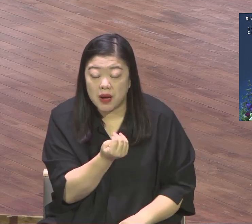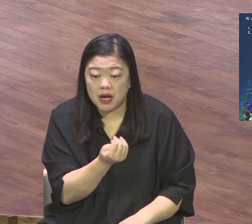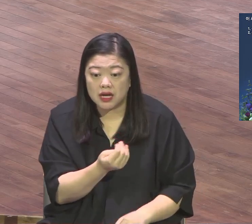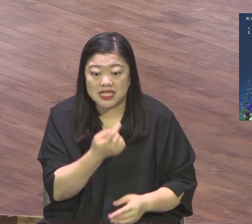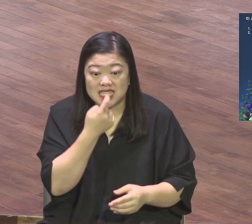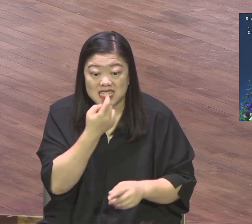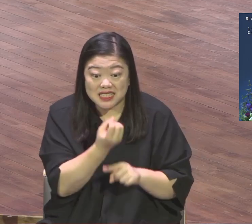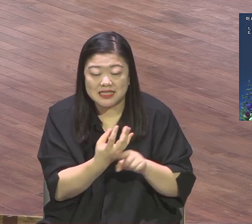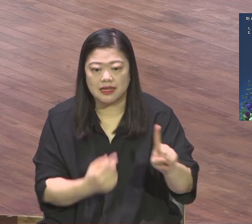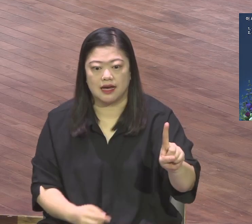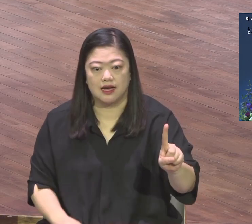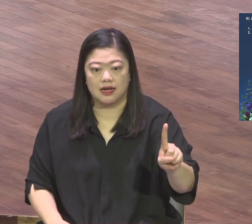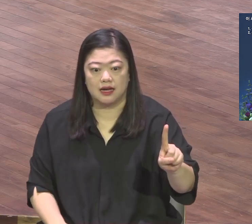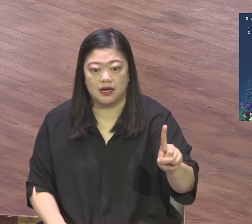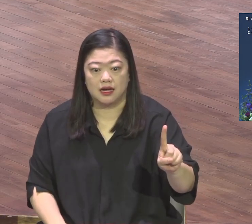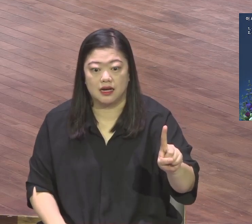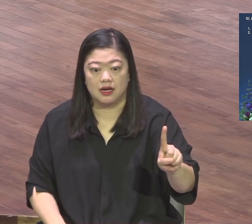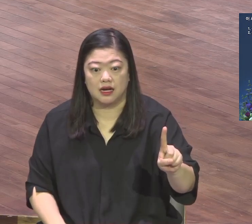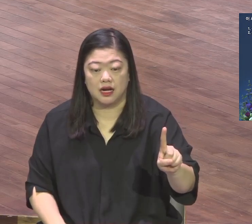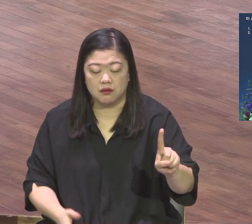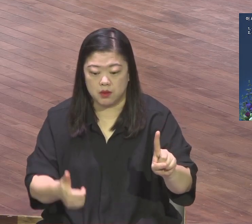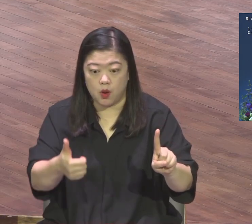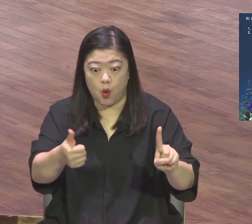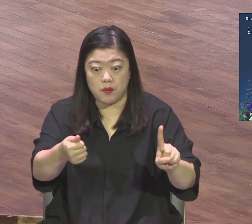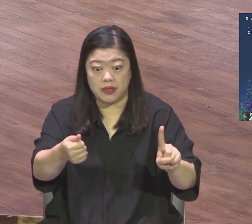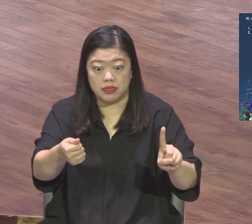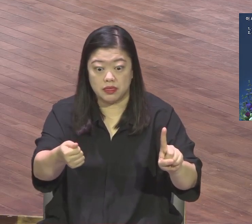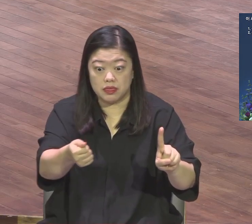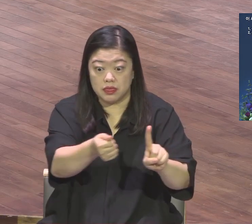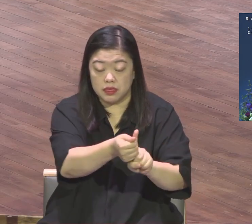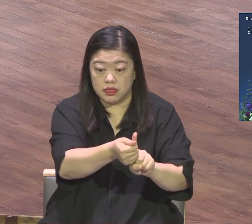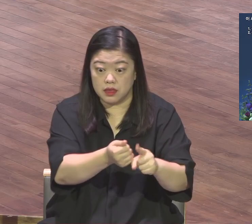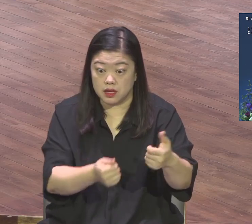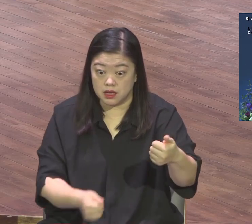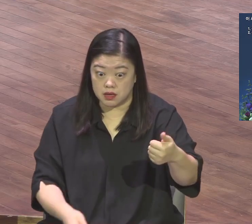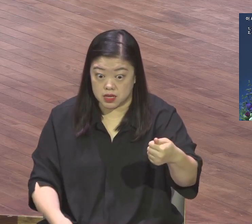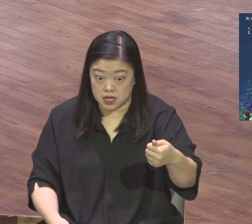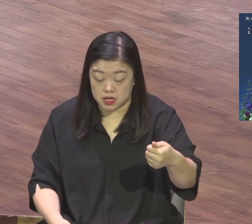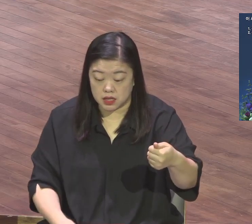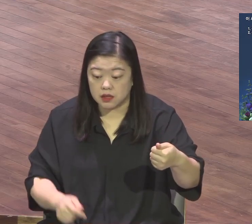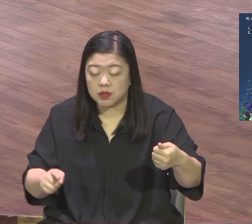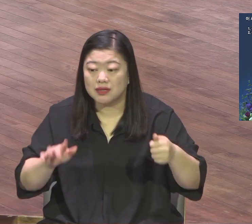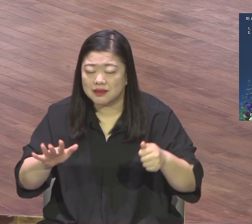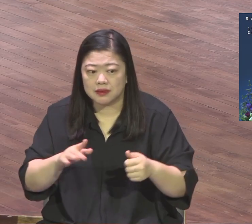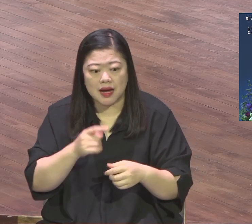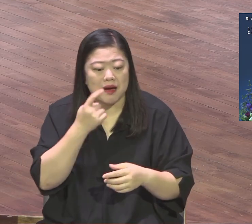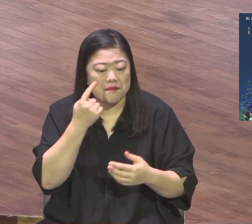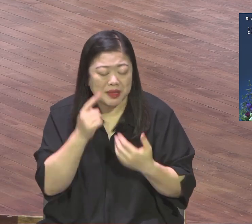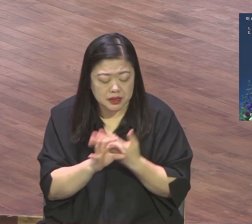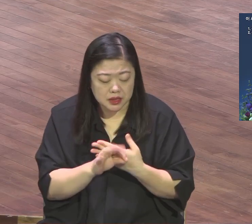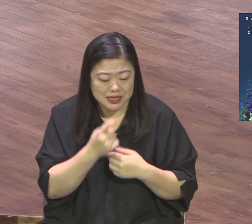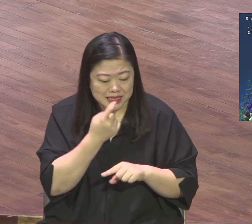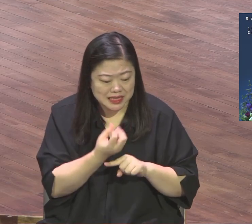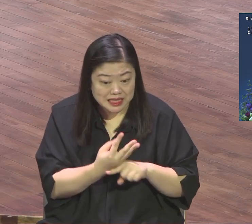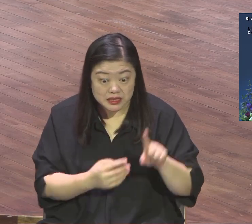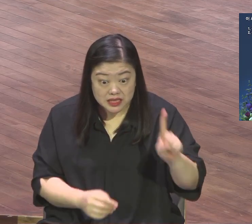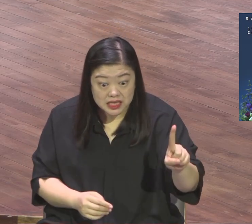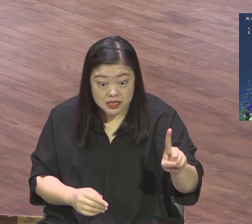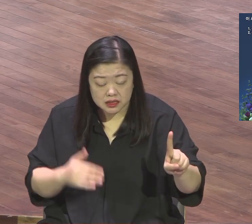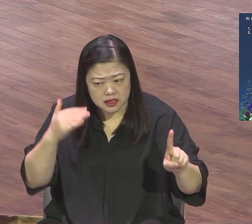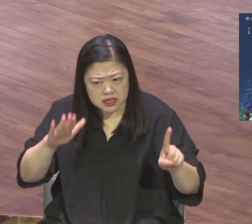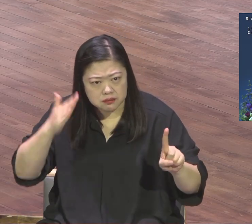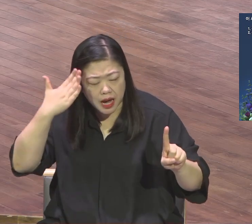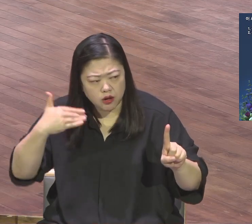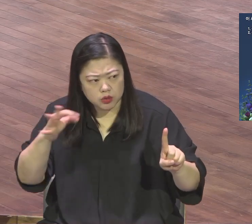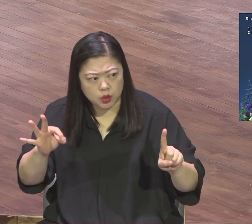친다 그래도 이 책값이 얼마? 25억이요 무려. 이 25억이나 되는 이 큰 금액의 책을 불